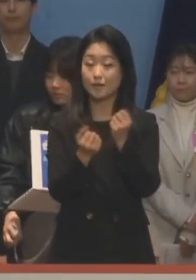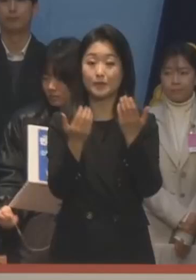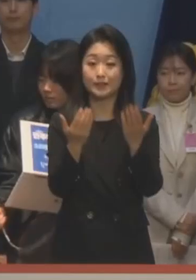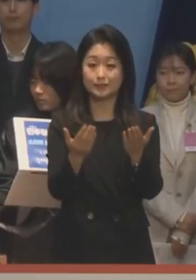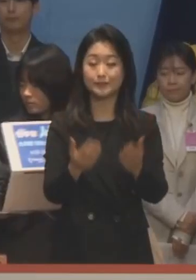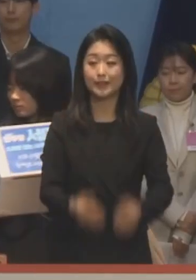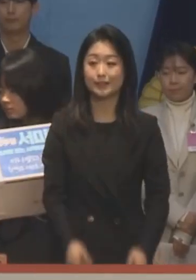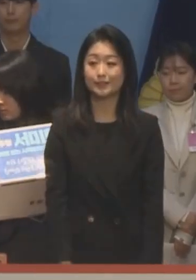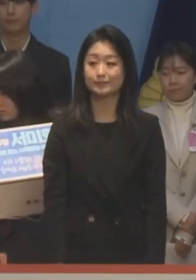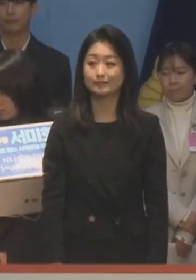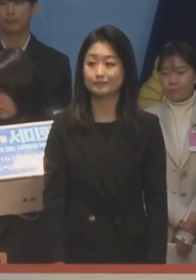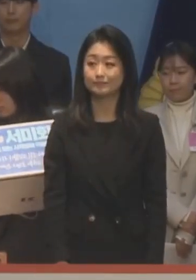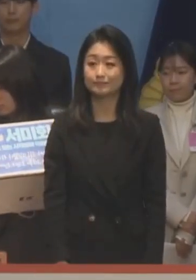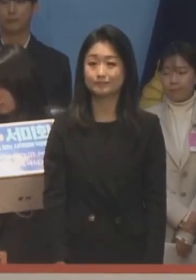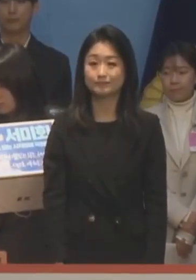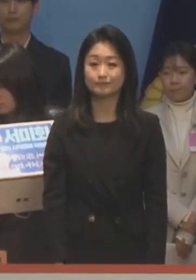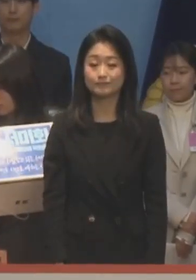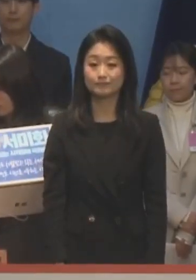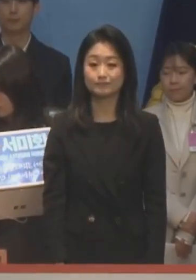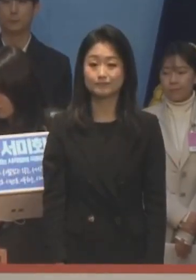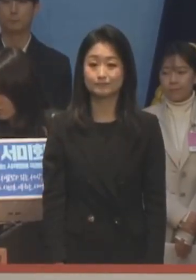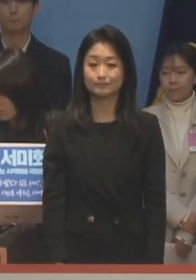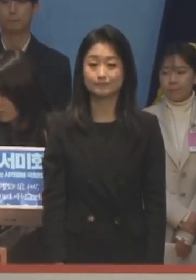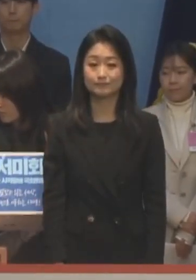듣도록 하겠습니다.